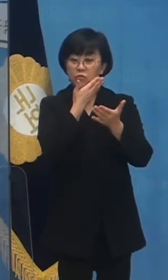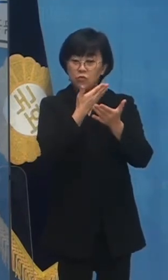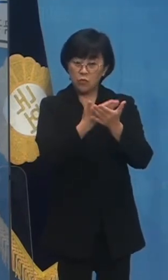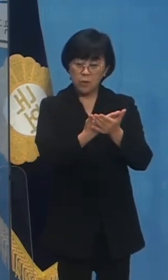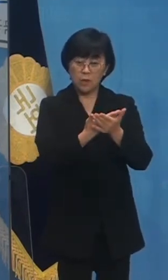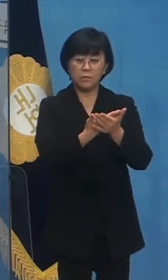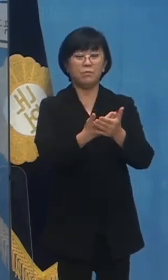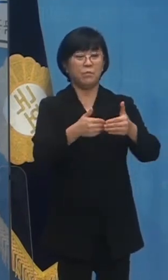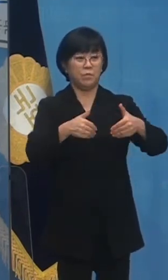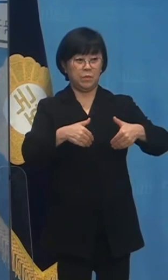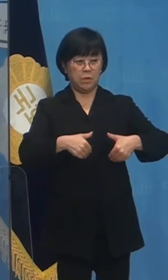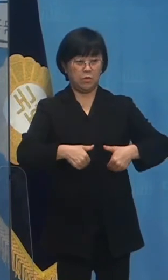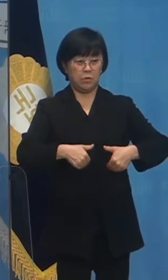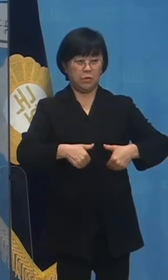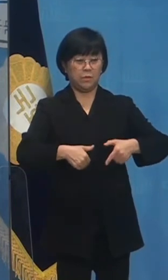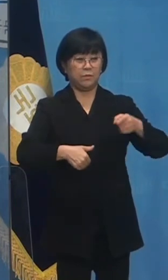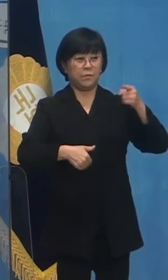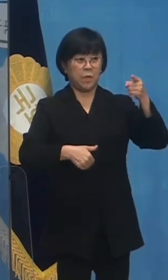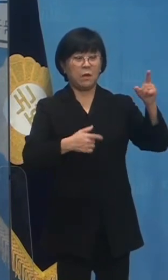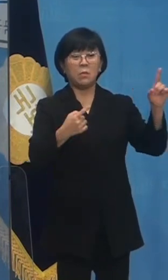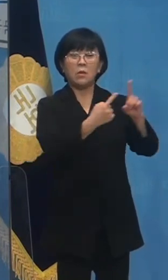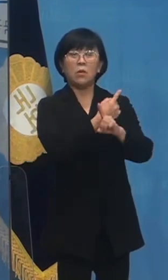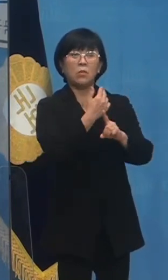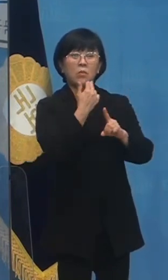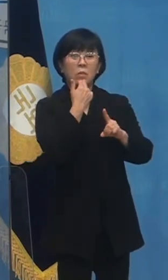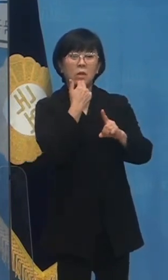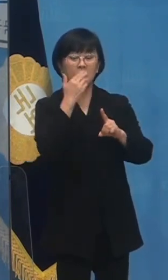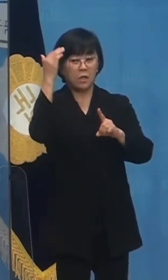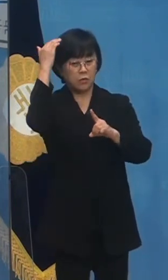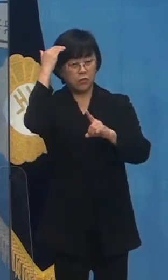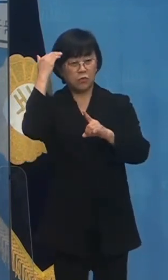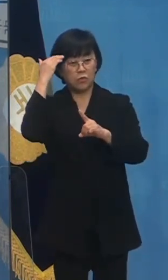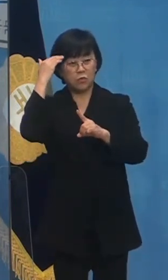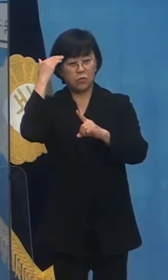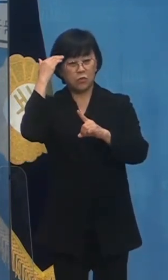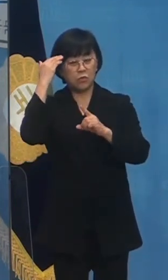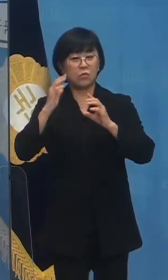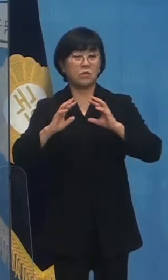질서입니다. 이 질서를 바꾸지 않으면 우리 대한민국이